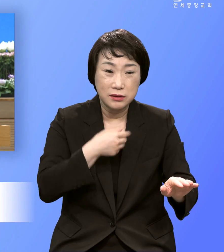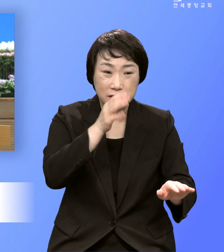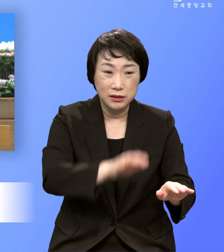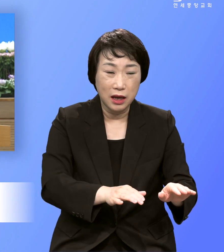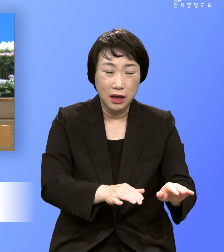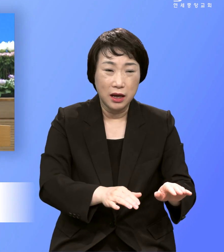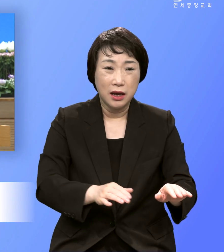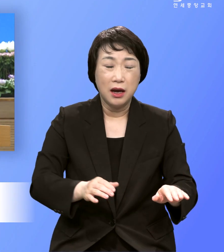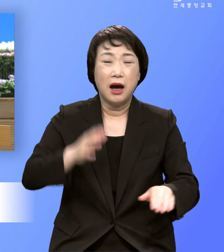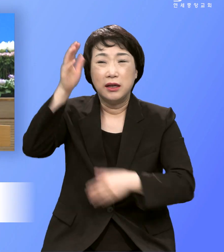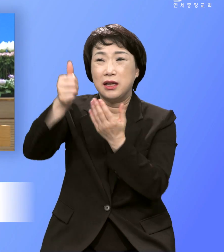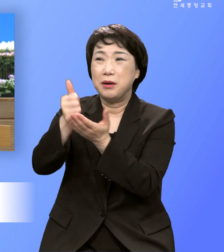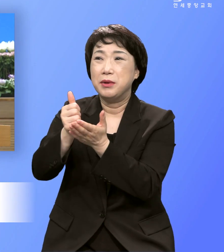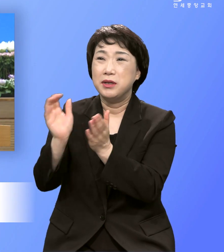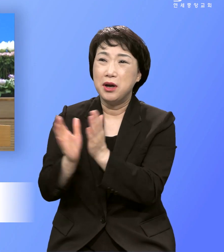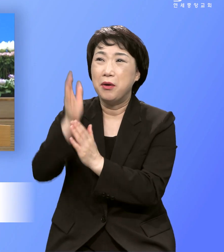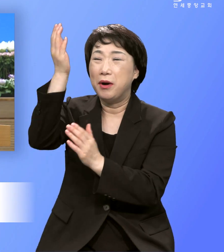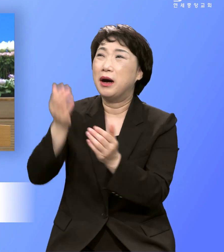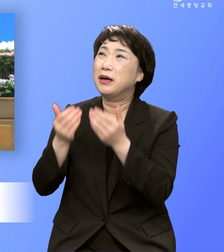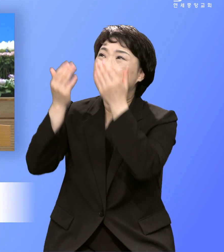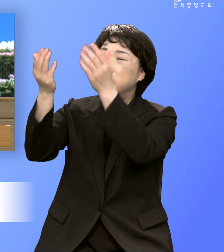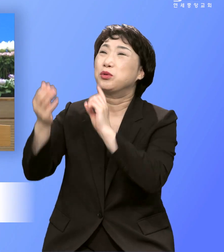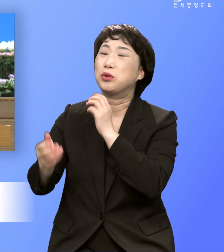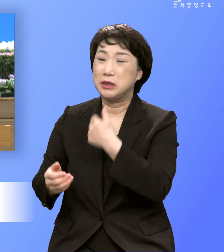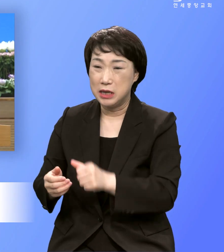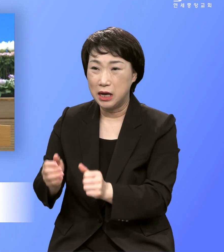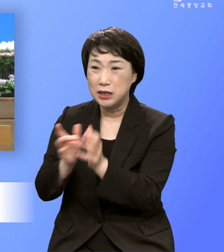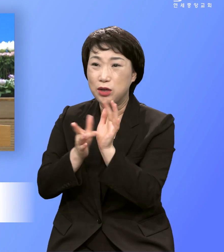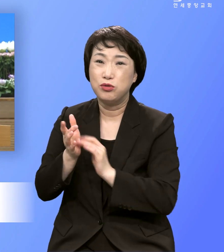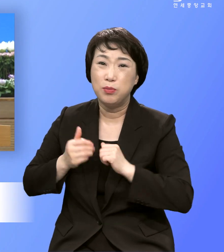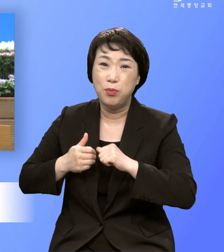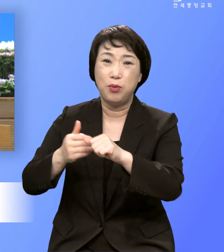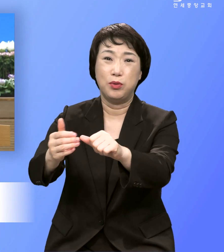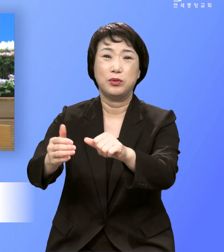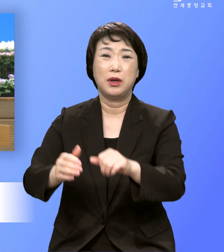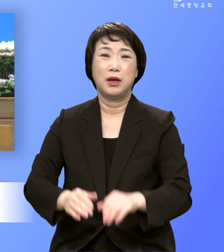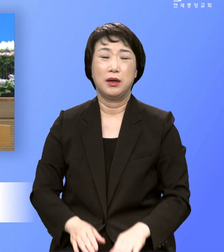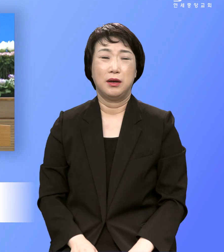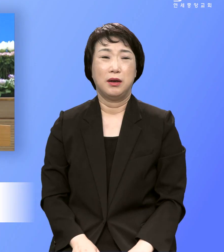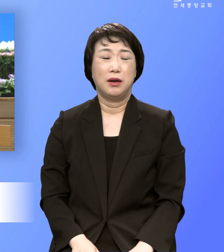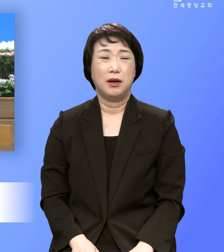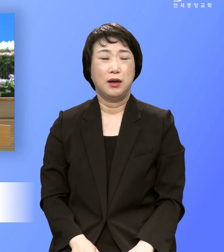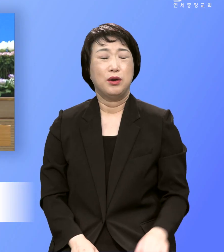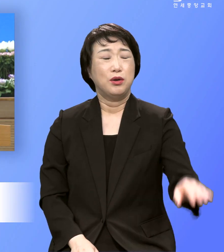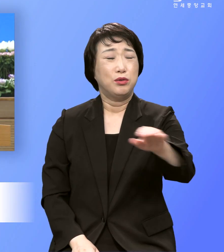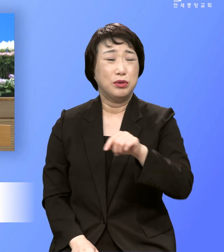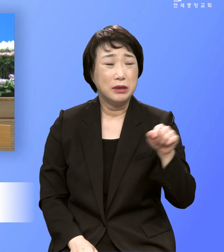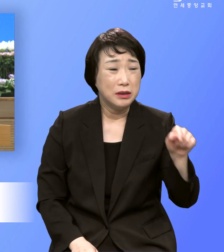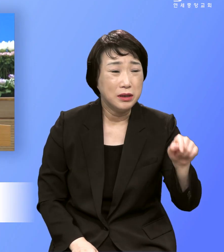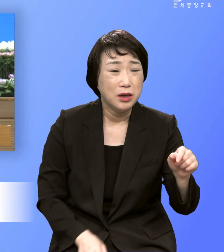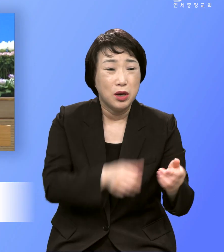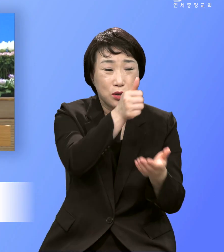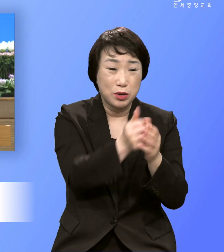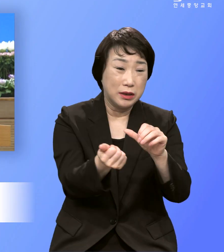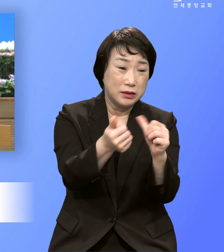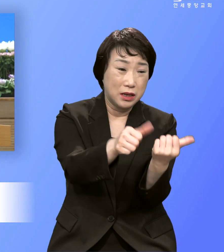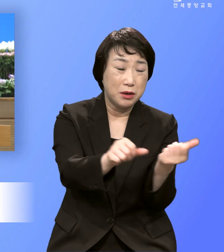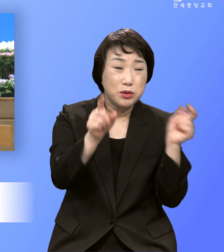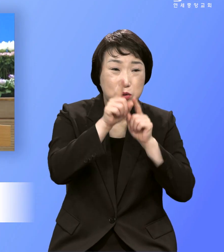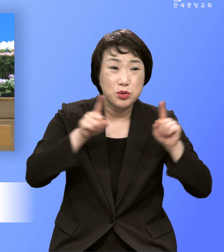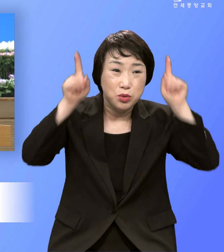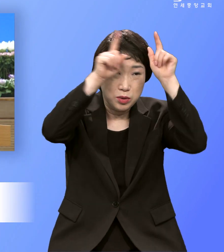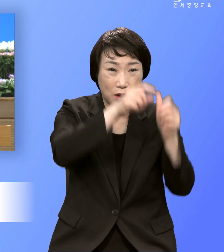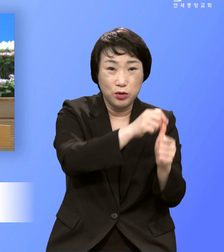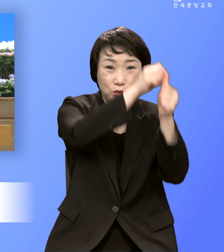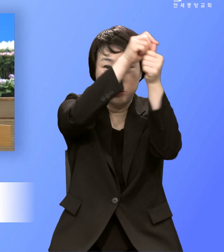자기 가장 영화롭게 한 독생자를 보내서 우리를 죄와 사망과 지옥에서